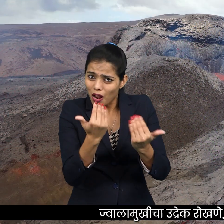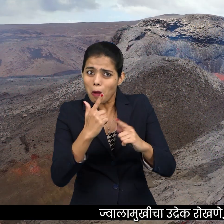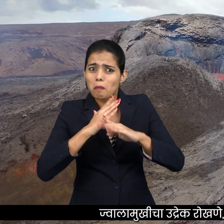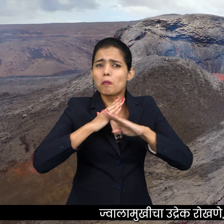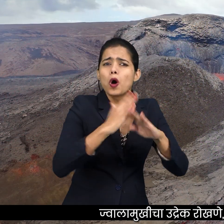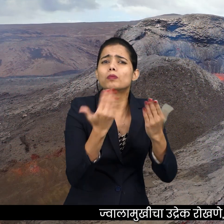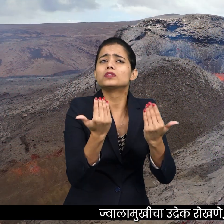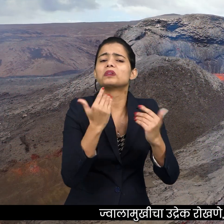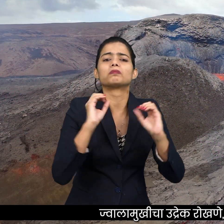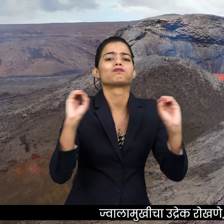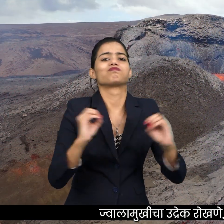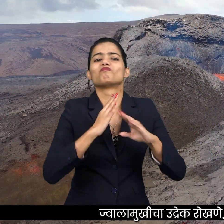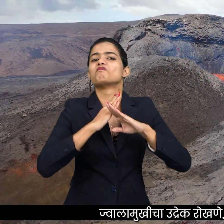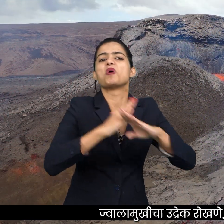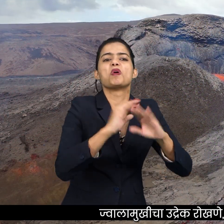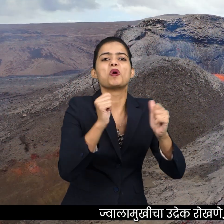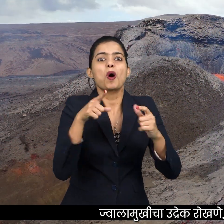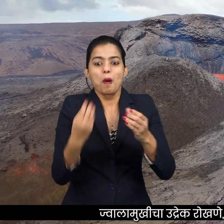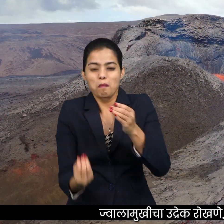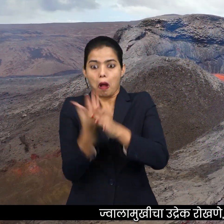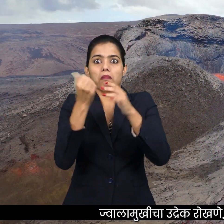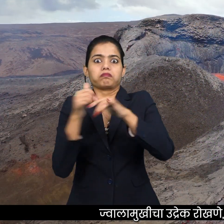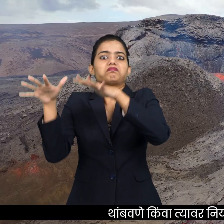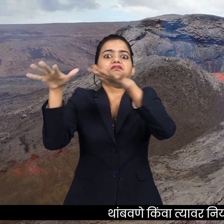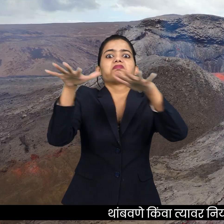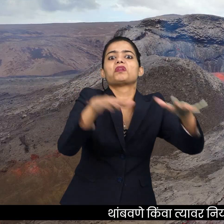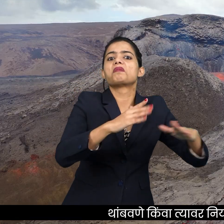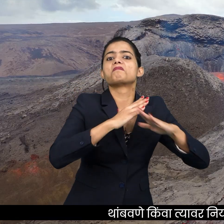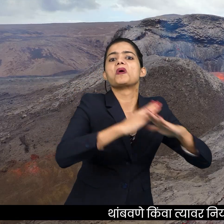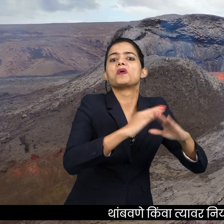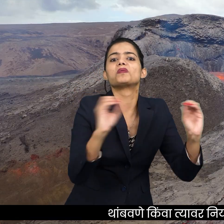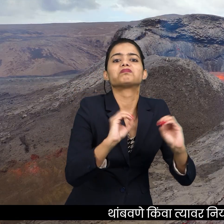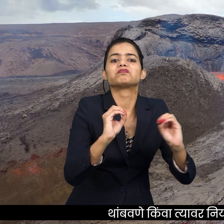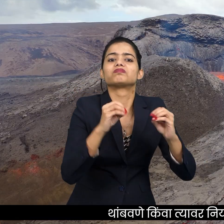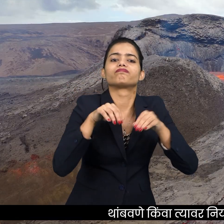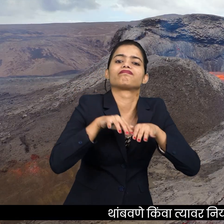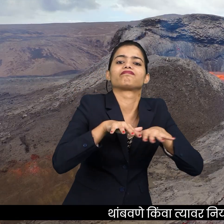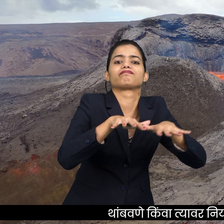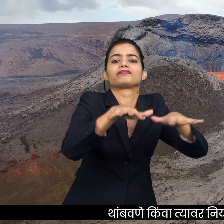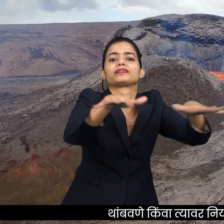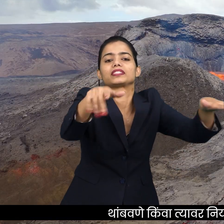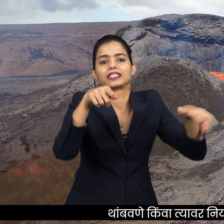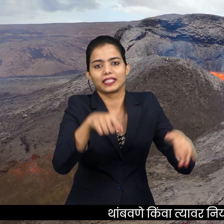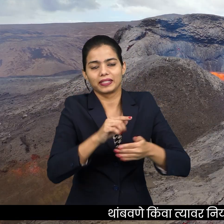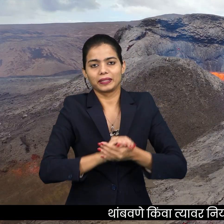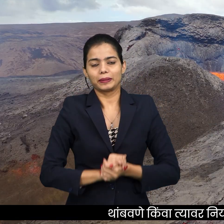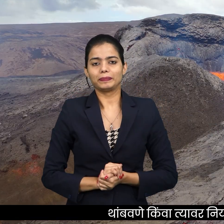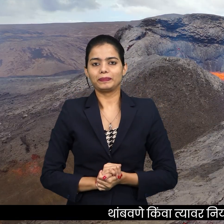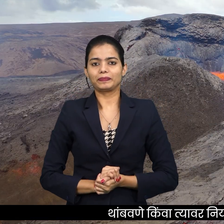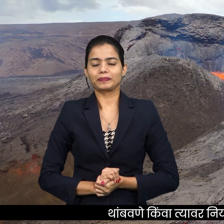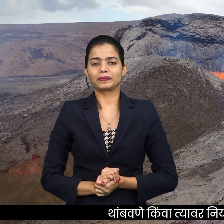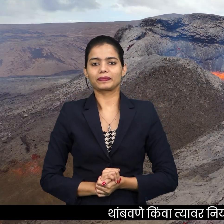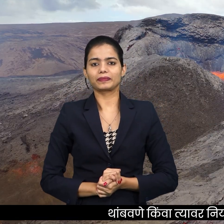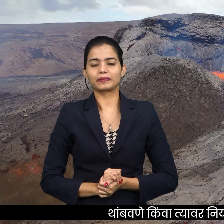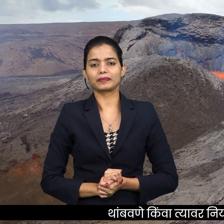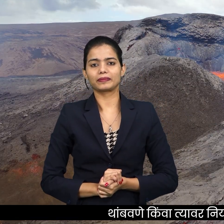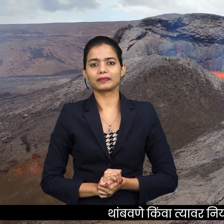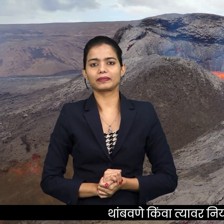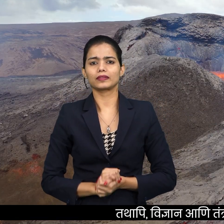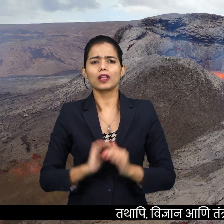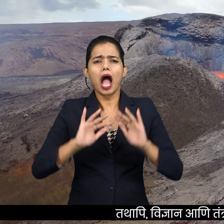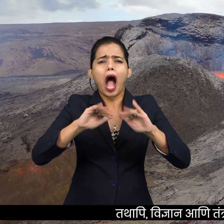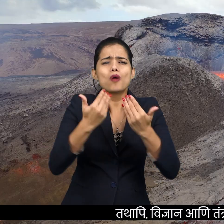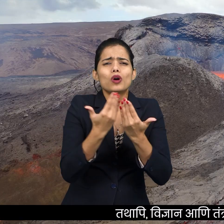ज्वालामुखीचा उद्रेक रोखणे, त्याचे उद्रेक झाल्यानंतर थांबवणे किंवा त्यावर नियंत्रणे ठेवणे असे शक्य